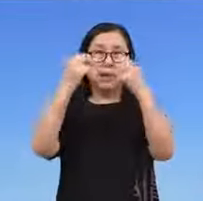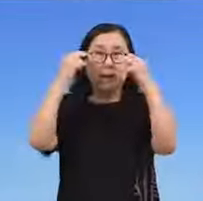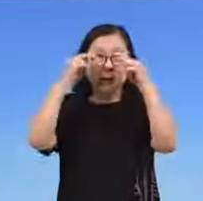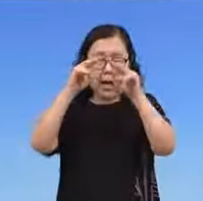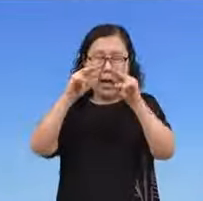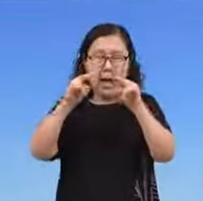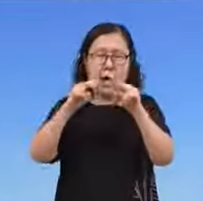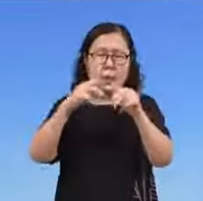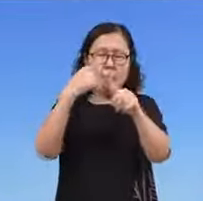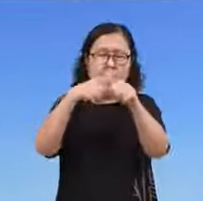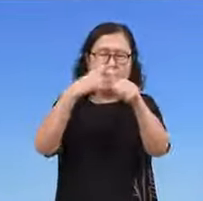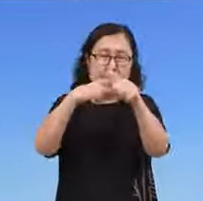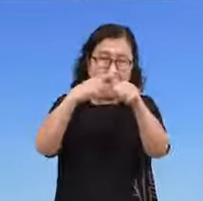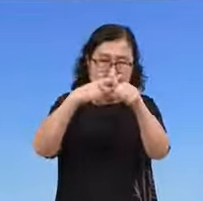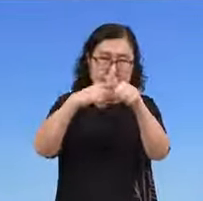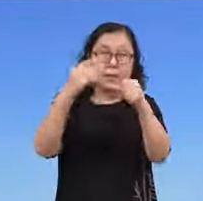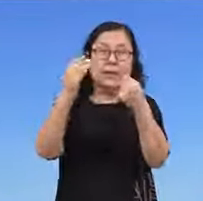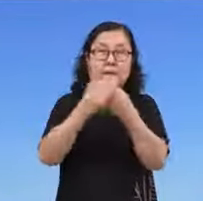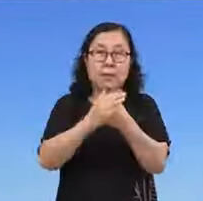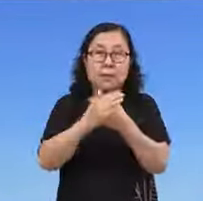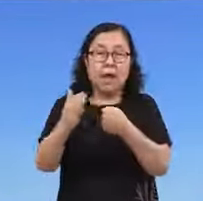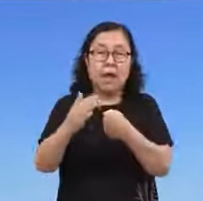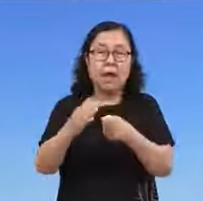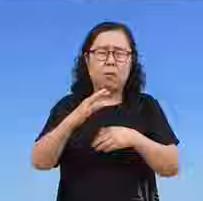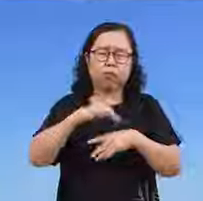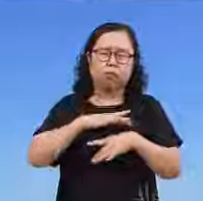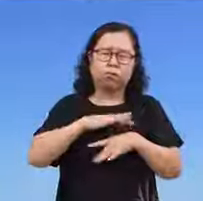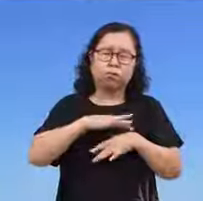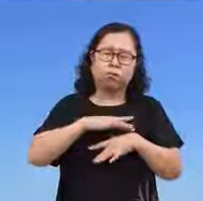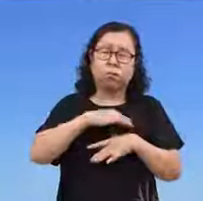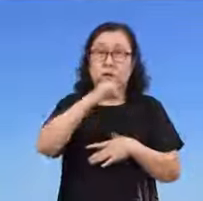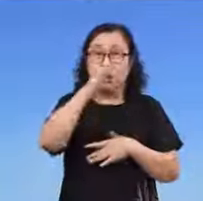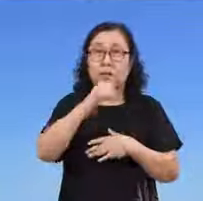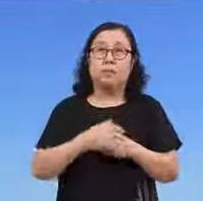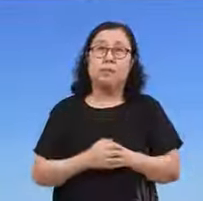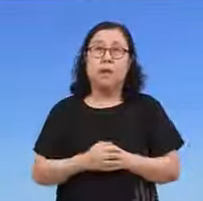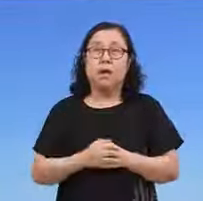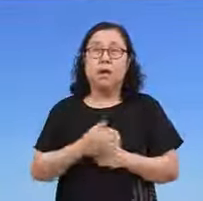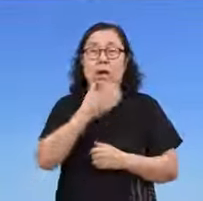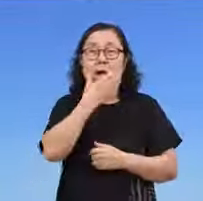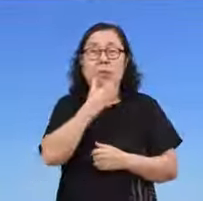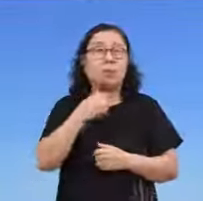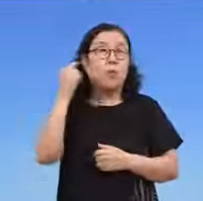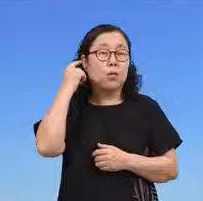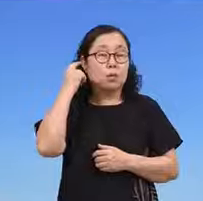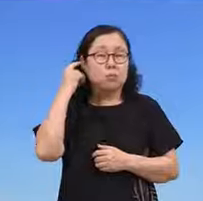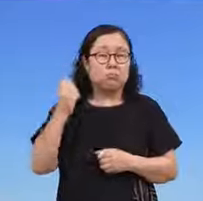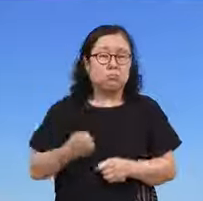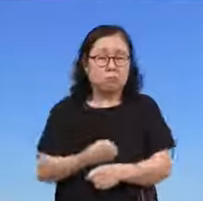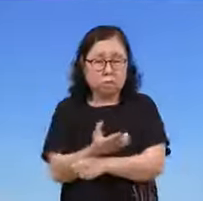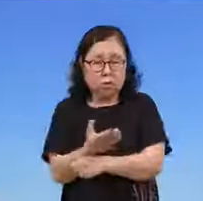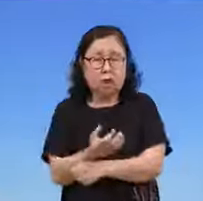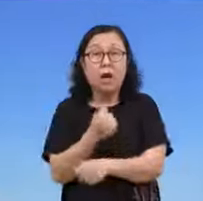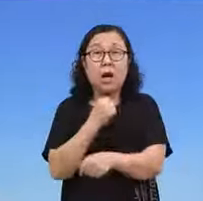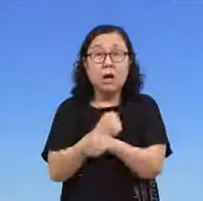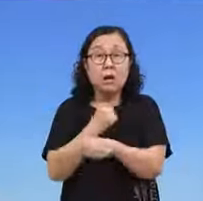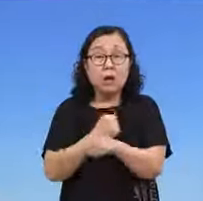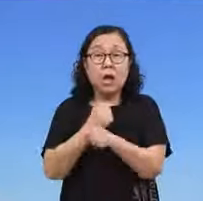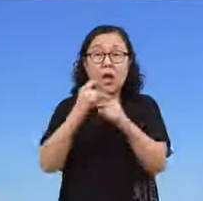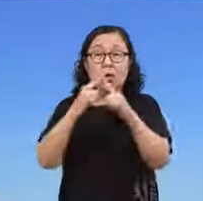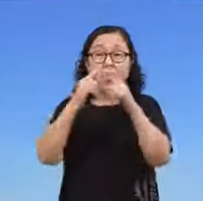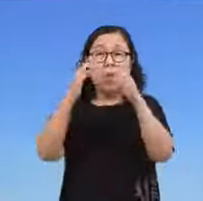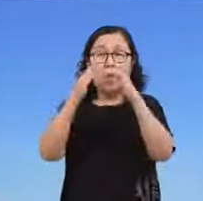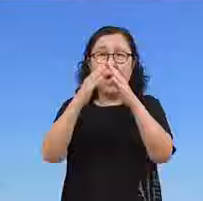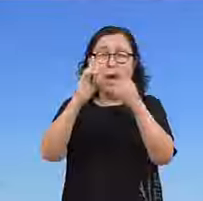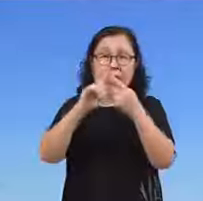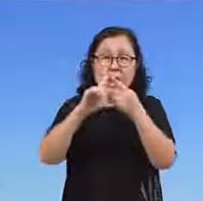가지고 많은 목회자들이 지금 심히 두려워하고 있습니다. 아니 지금 이렇게 지금 복음을 전해야 되는 교회인데